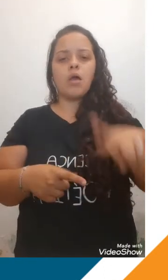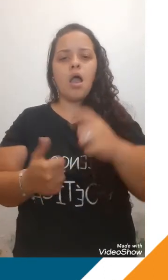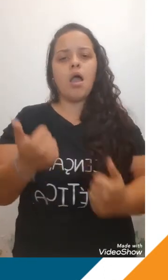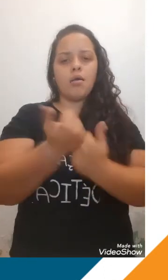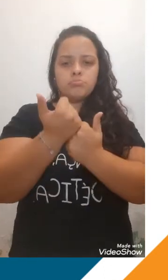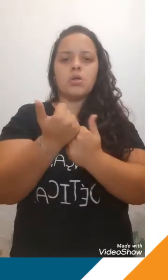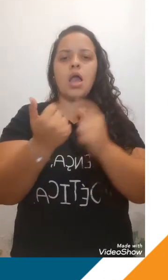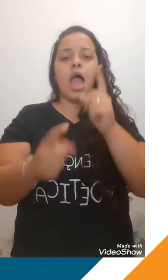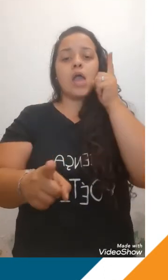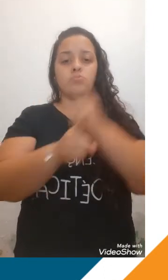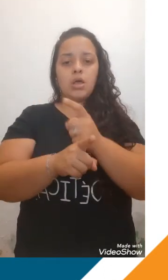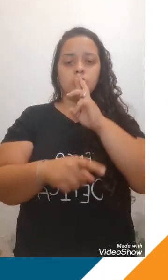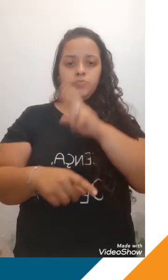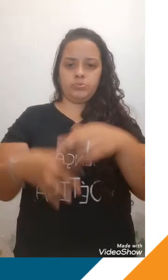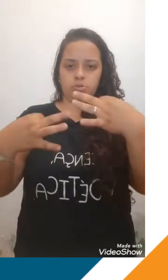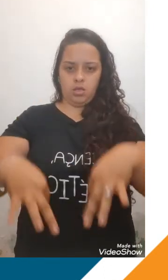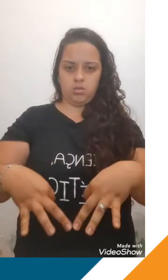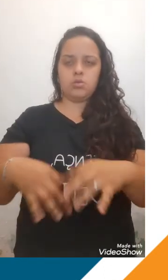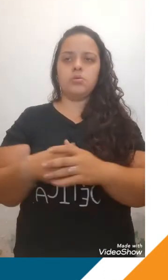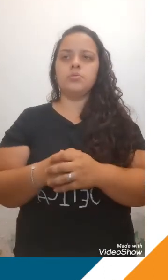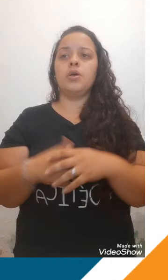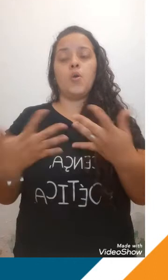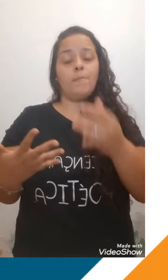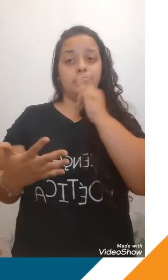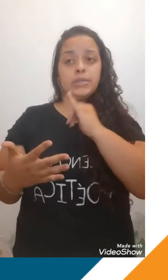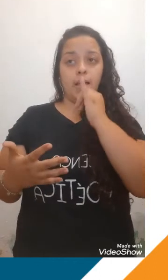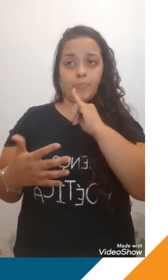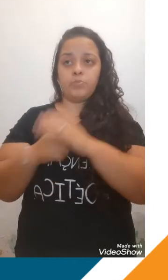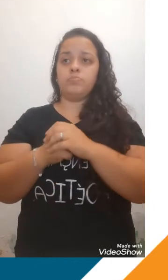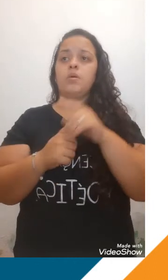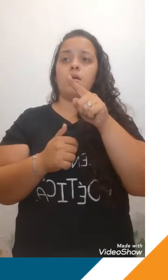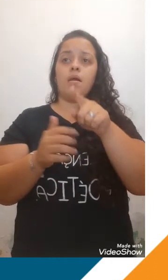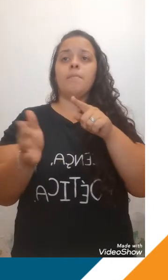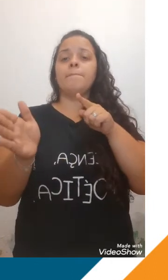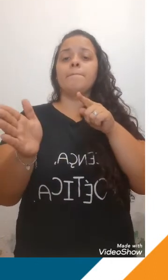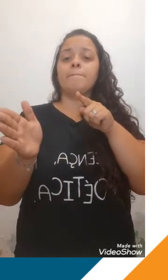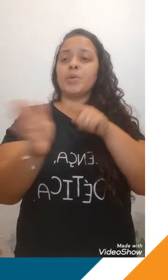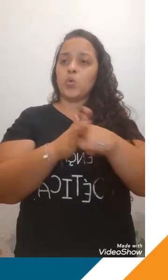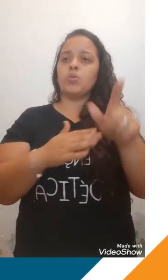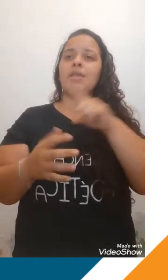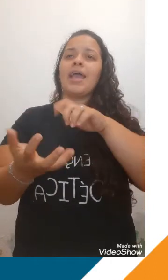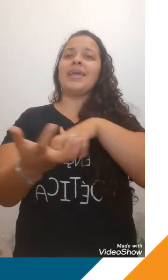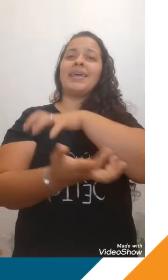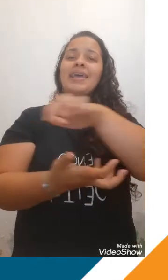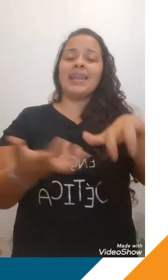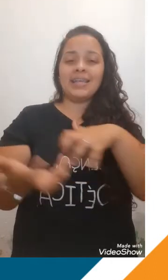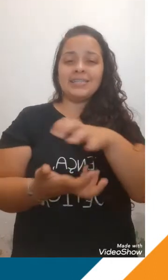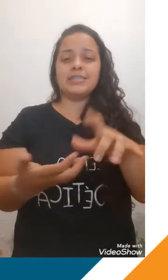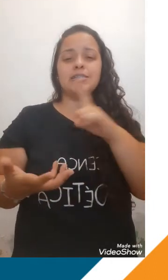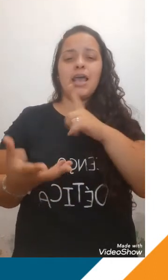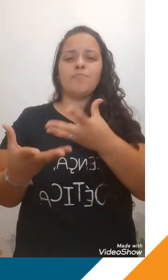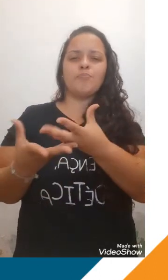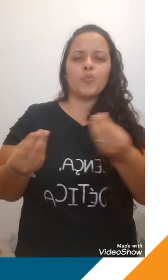te auxiliar ao achar a resposta correta. Quando, por exemplo, a questão marca que as crises partem